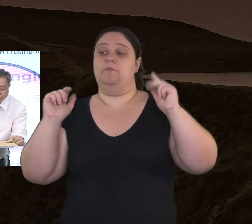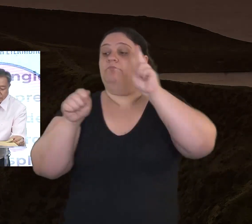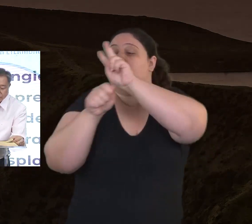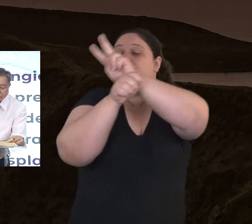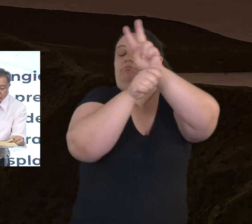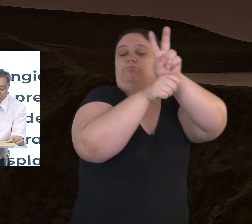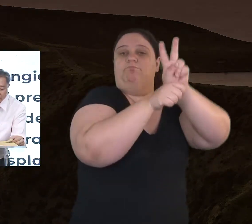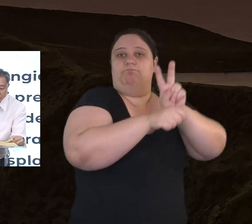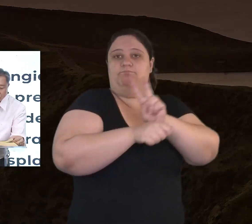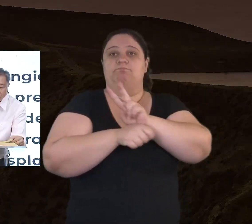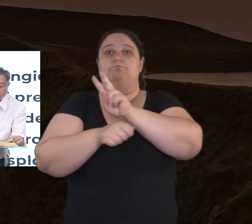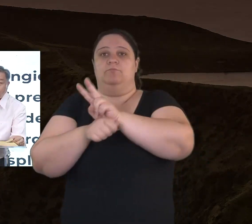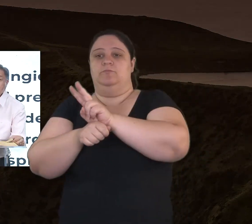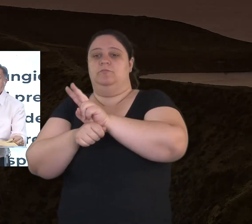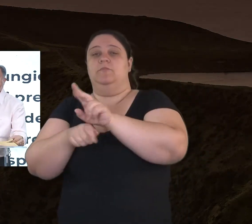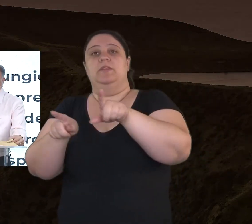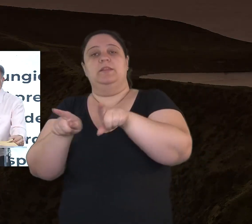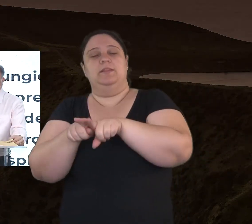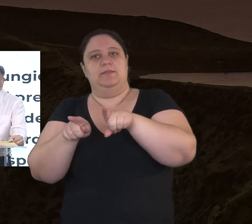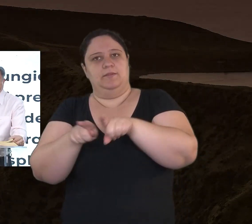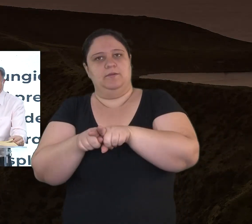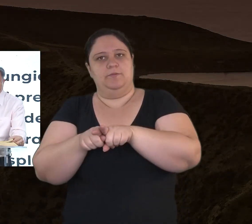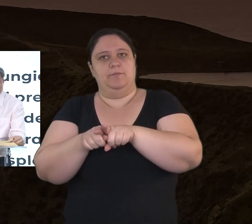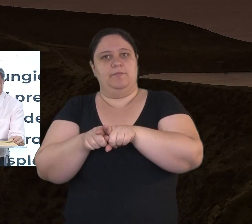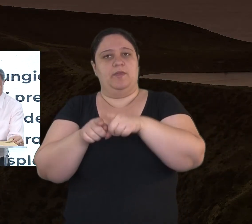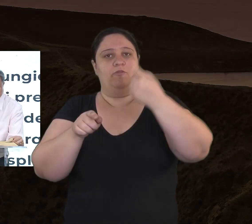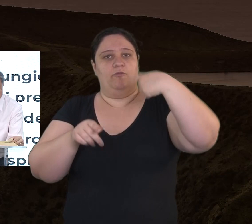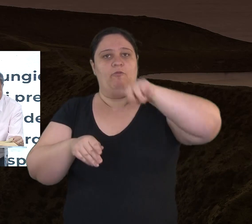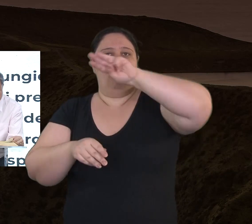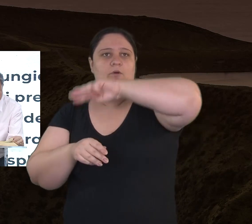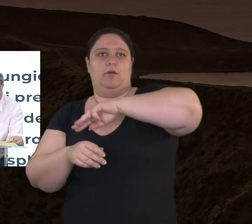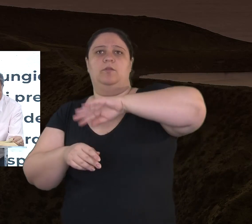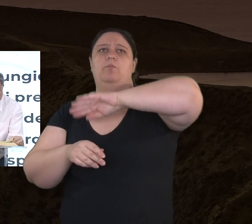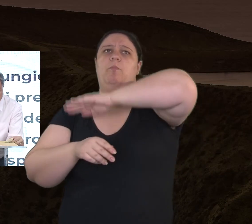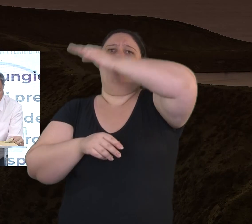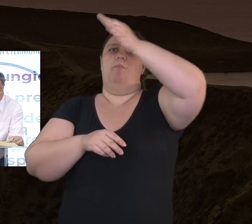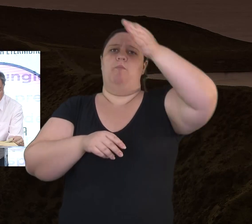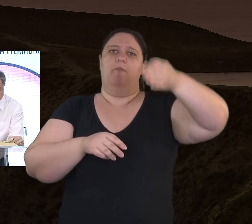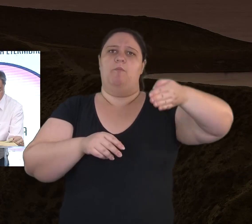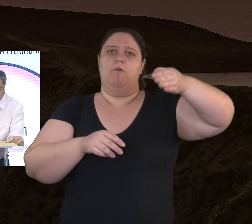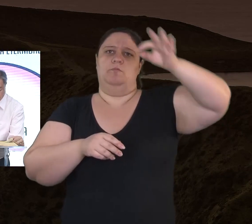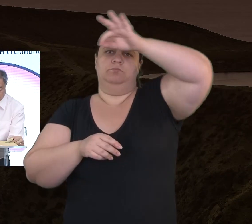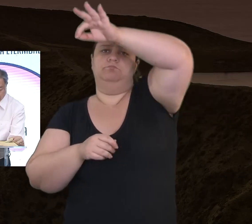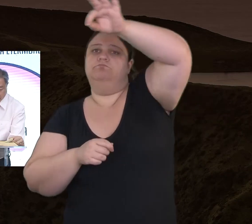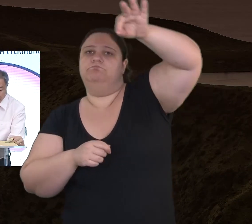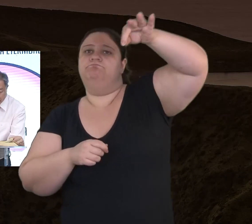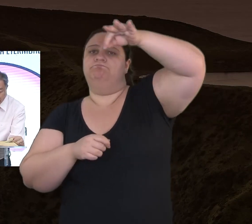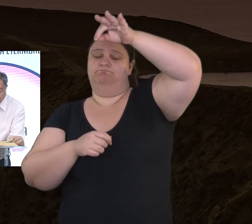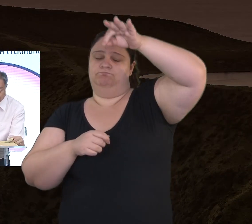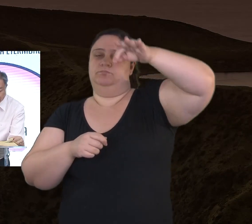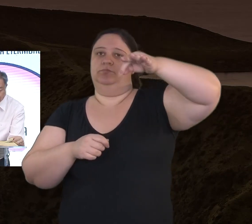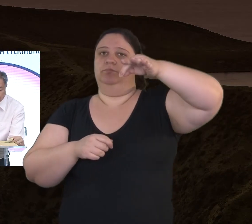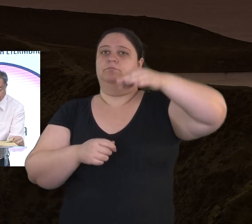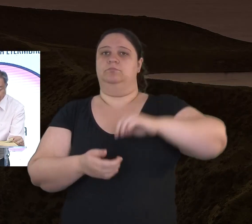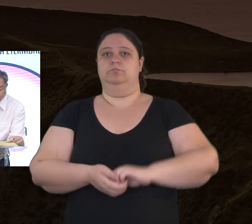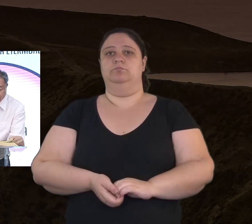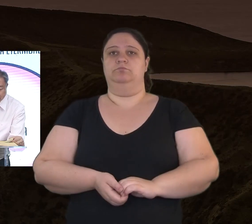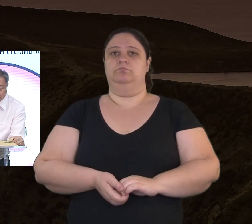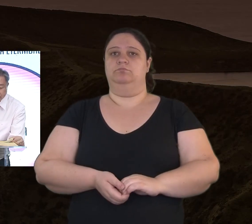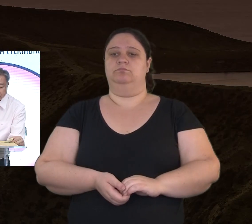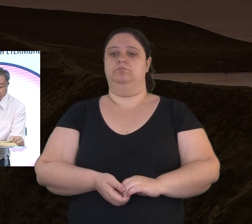estiveste também no monte sagrado de Deus. e caminhavas